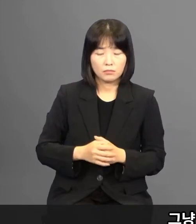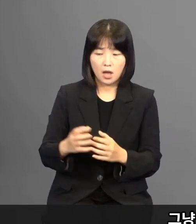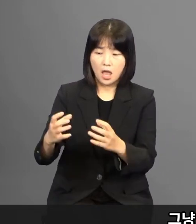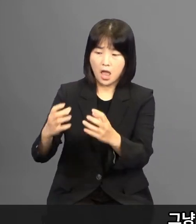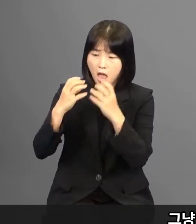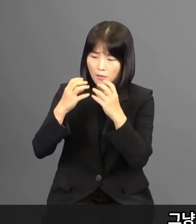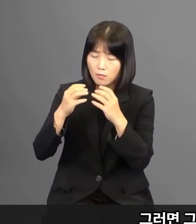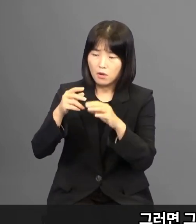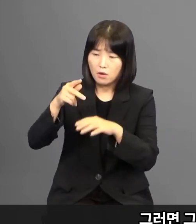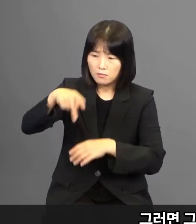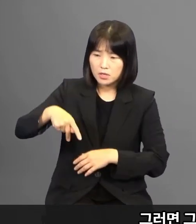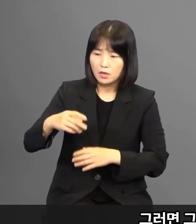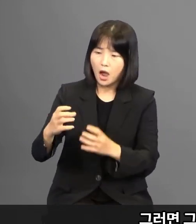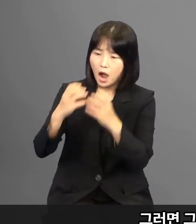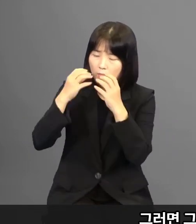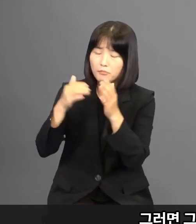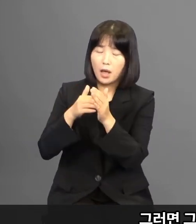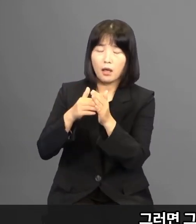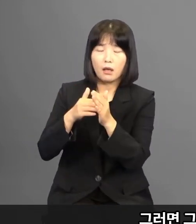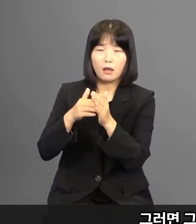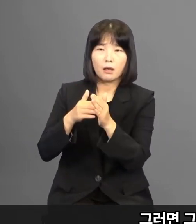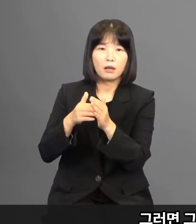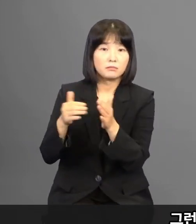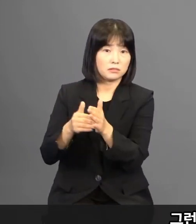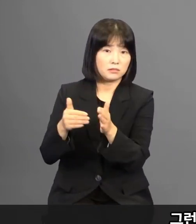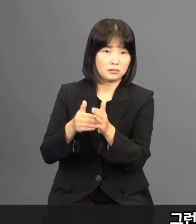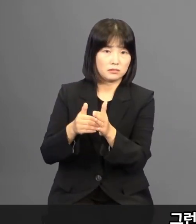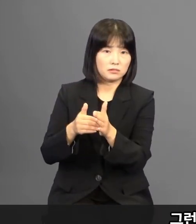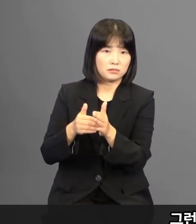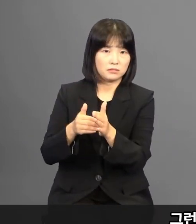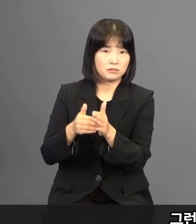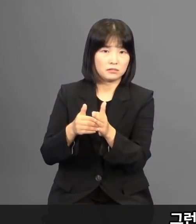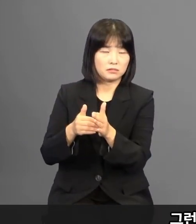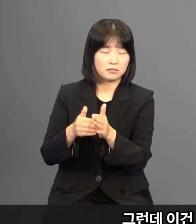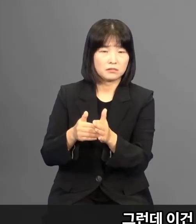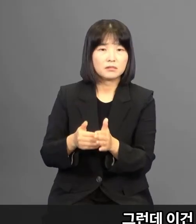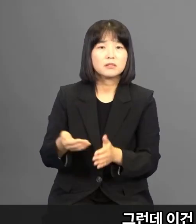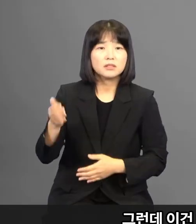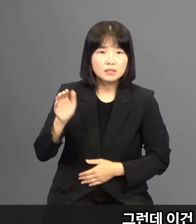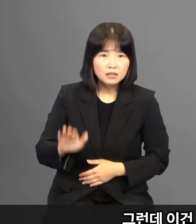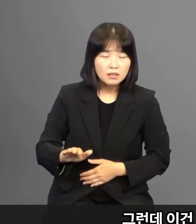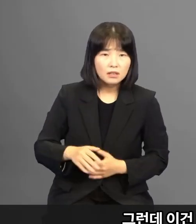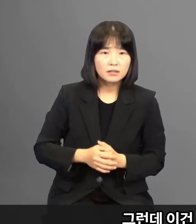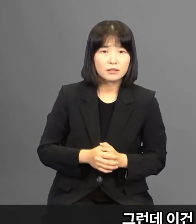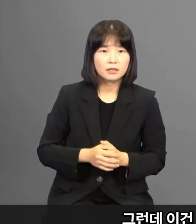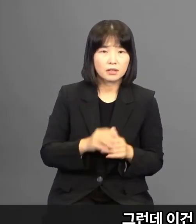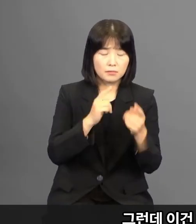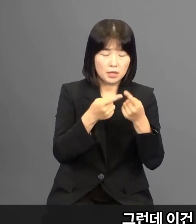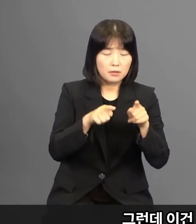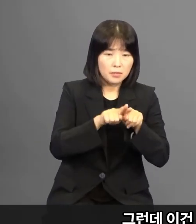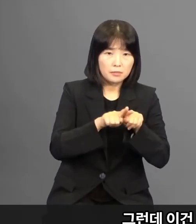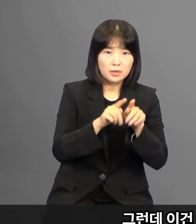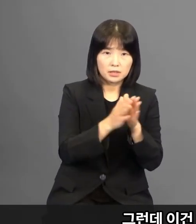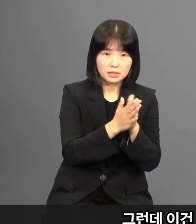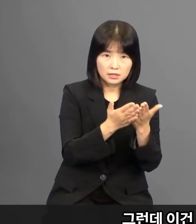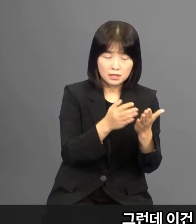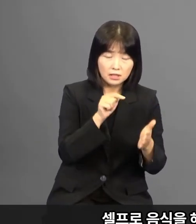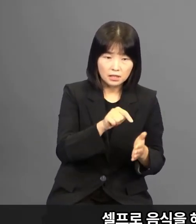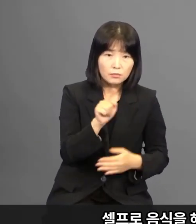있어. 그냥 읽기만 하면 돼요. 그러면 그냥 그날 묵상이 끝나요. 그런 교재도 있습니다. 그런데 이건 마치 재료를 다 갖다